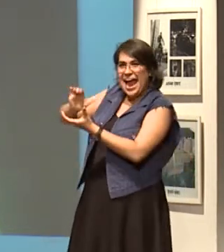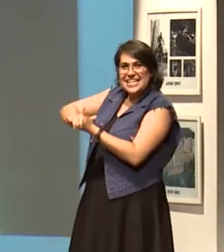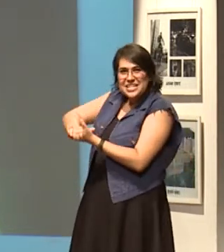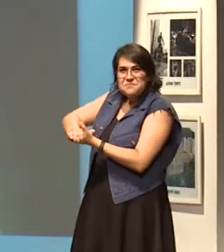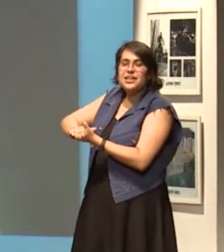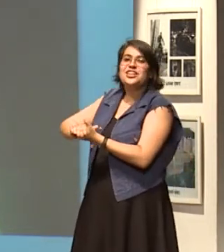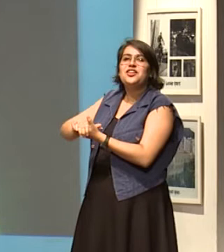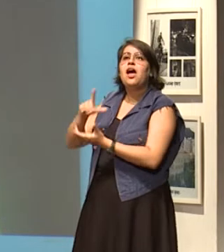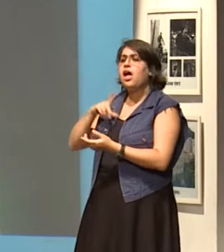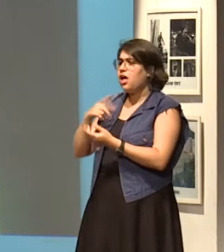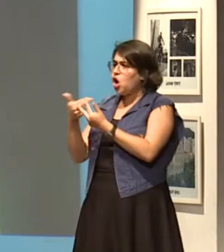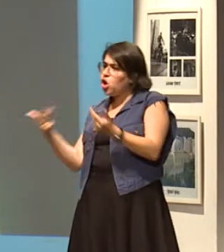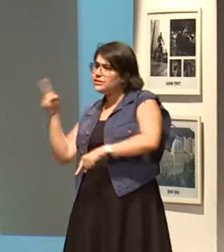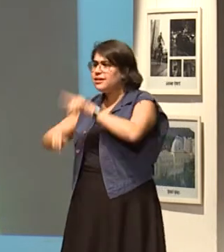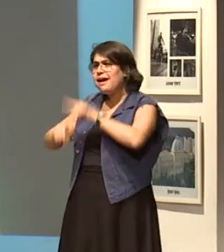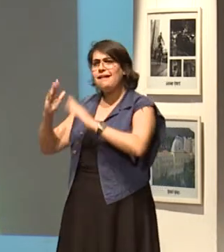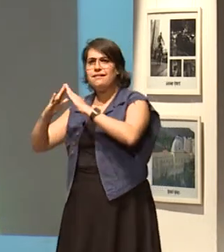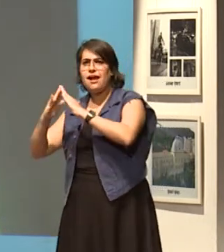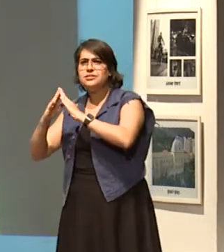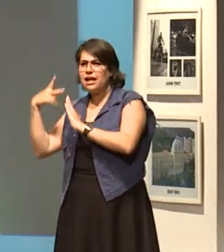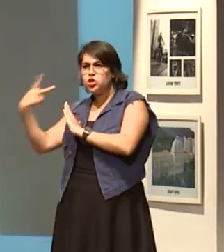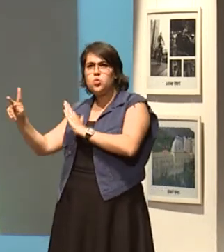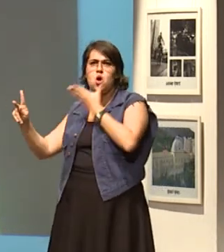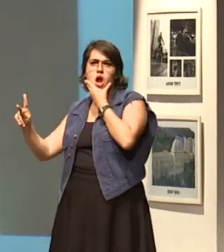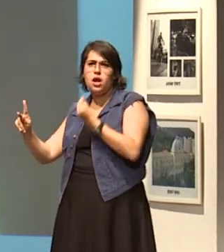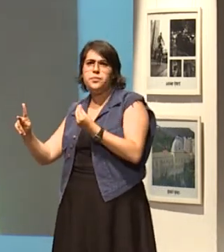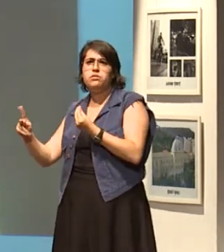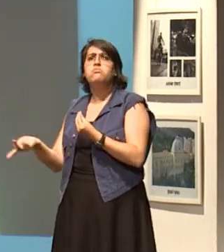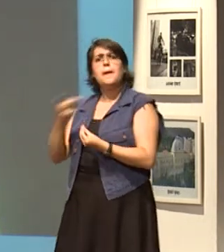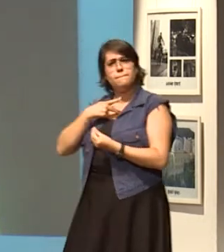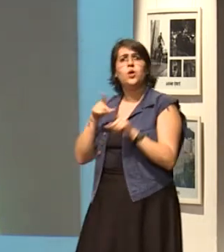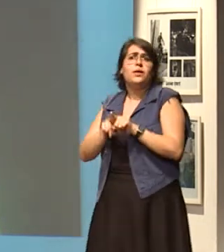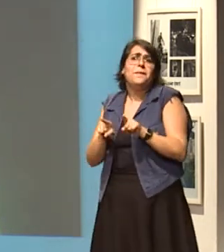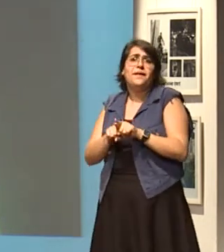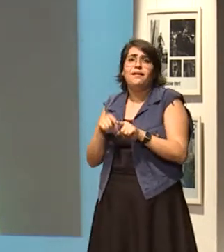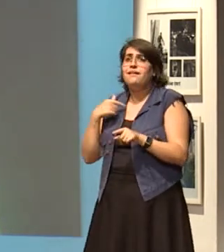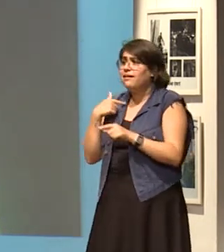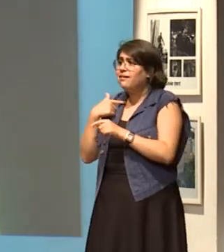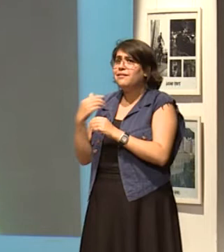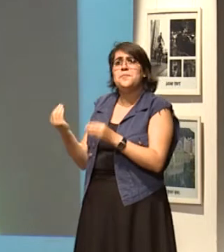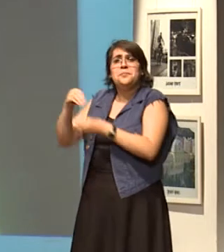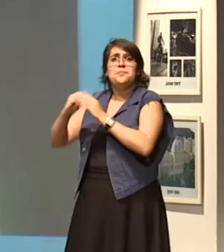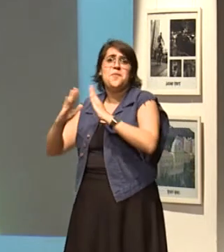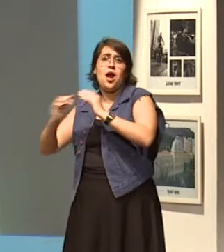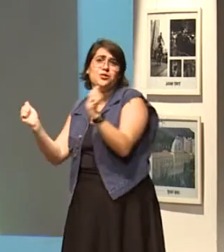direito das mulheres? A mulher tem o direito ao casamento, mas e os bens materiais? São só dos homens? As mulheres também têm